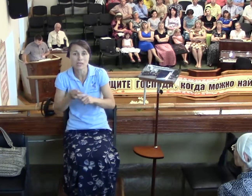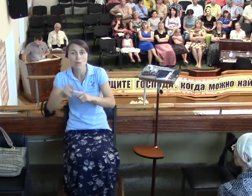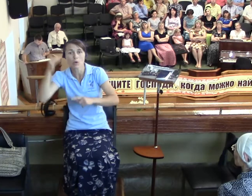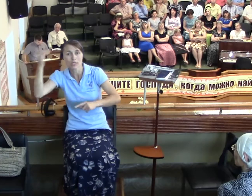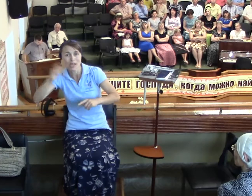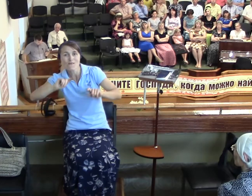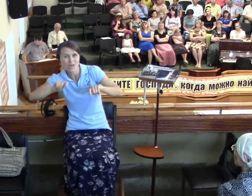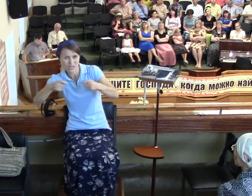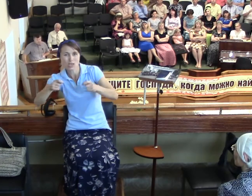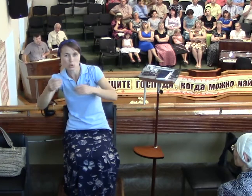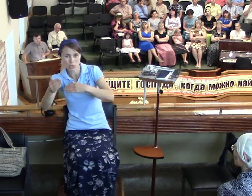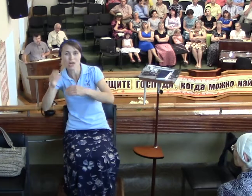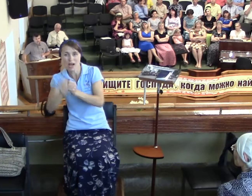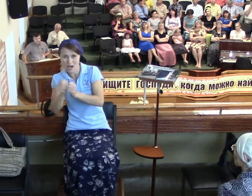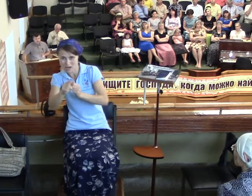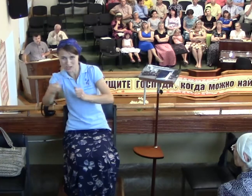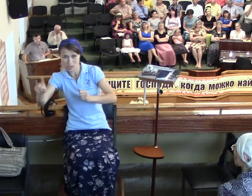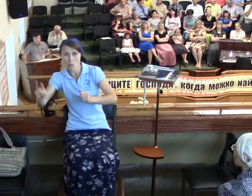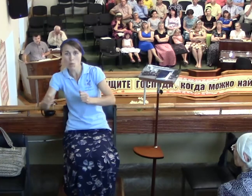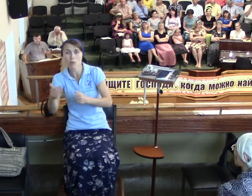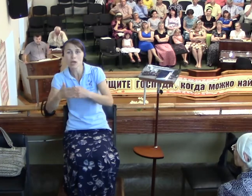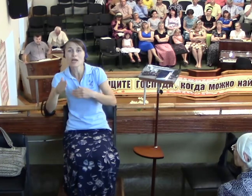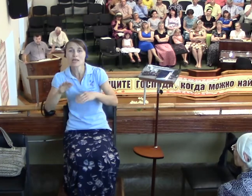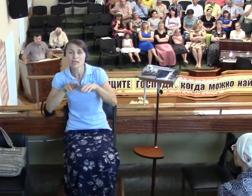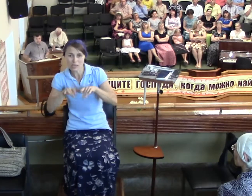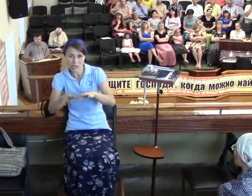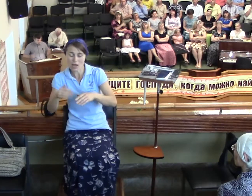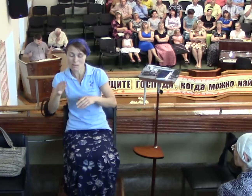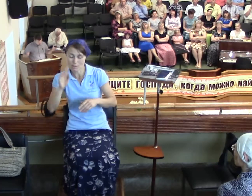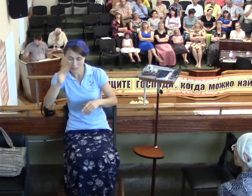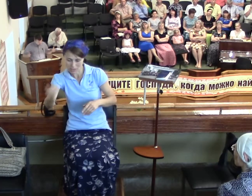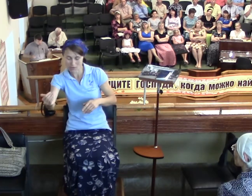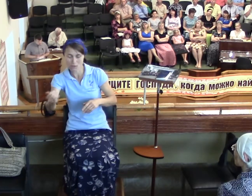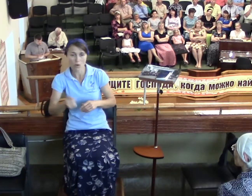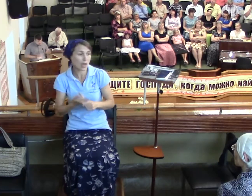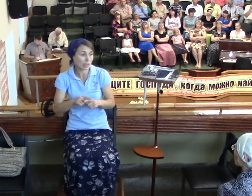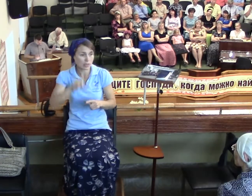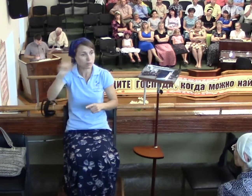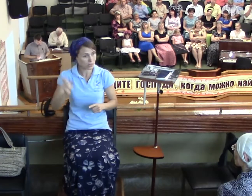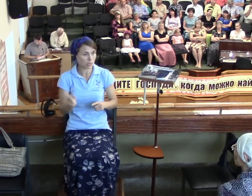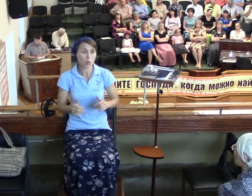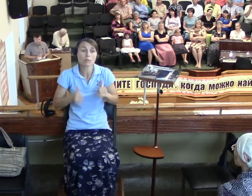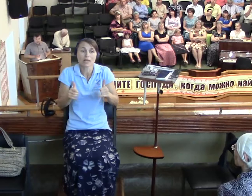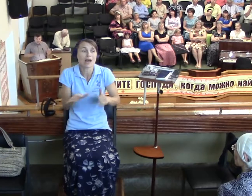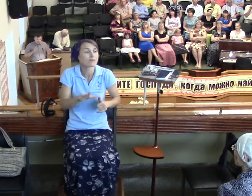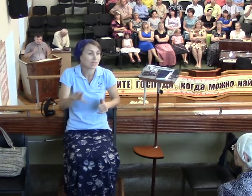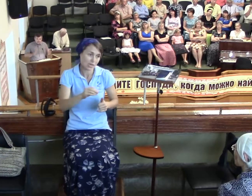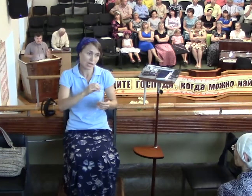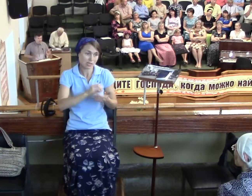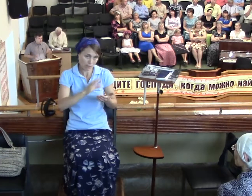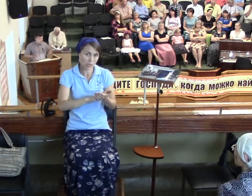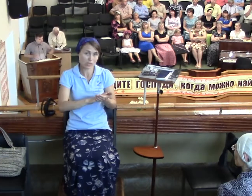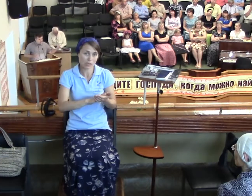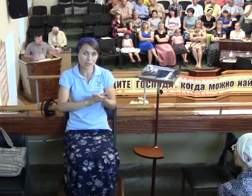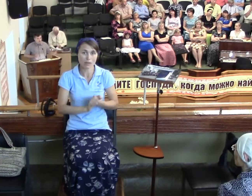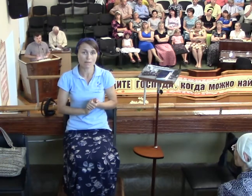ты воздаешь каждому по делам его. Этот псалом написанный для всех, и мы с вами читали в 9 стихе, здесь не